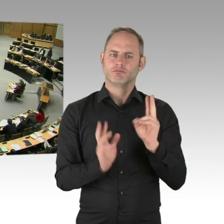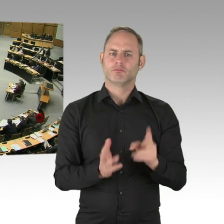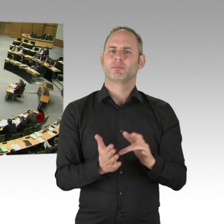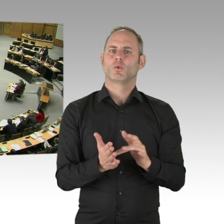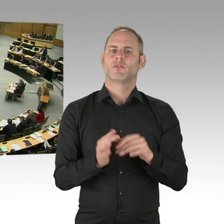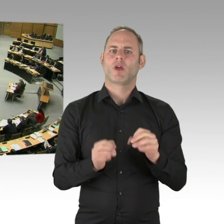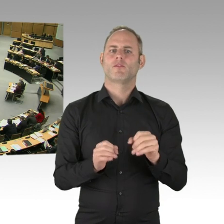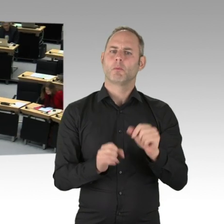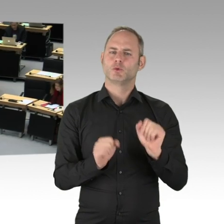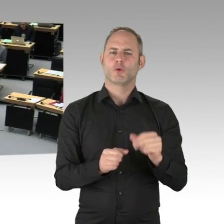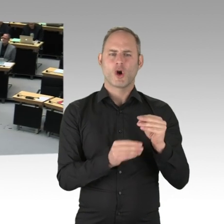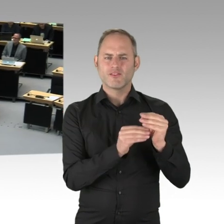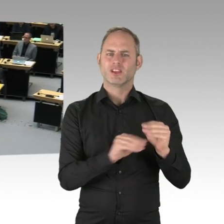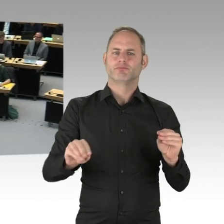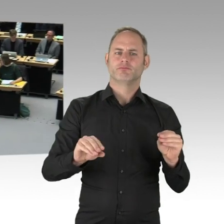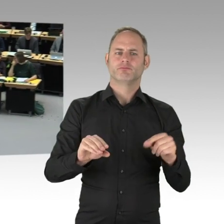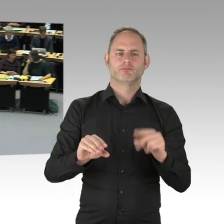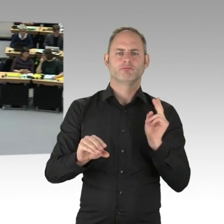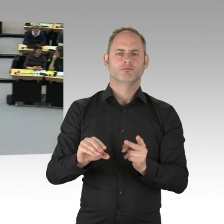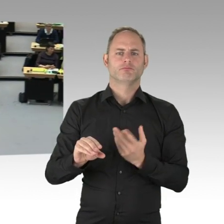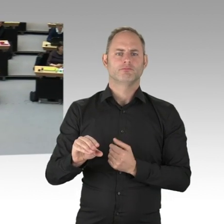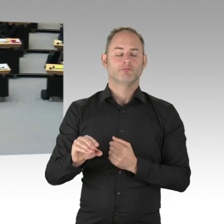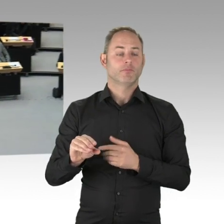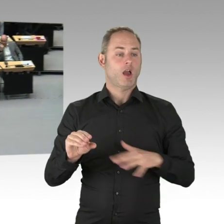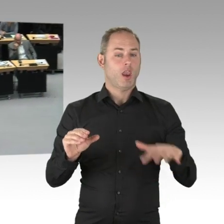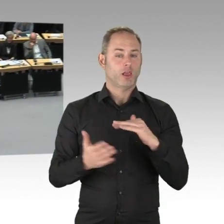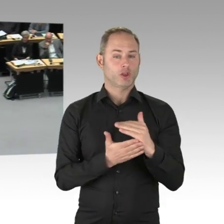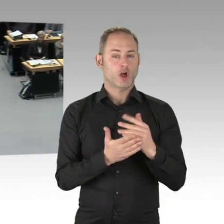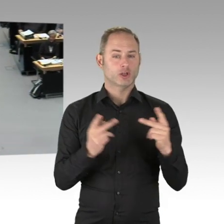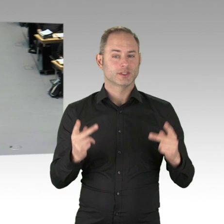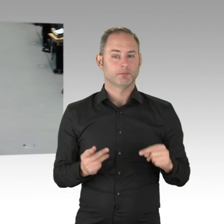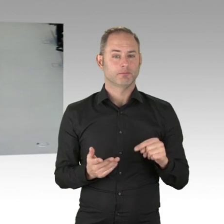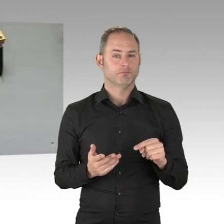Für die SPD-Fraktion hat nunmehr Frau Dr. Kitschun das Wort.